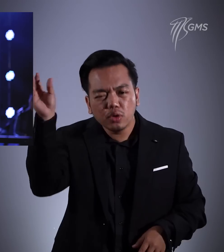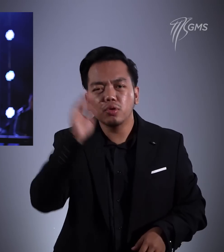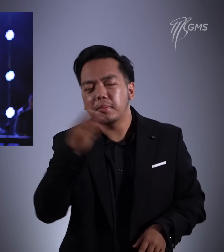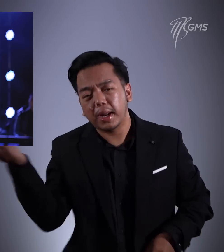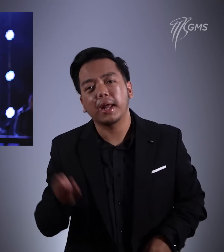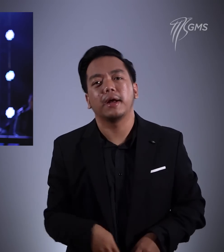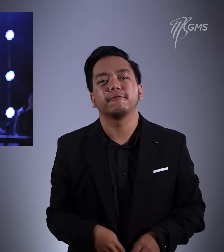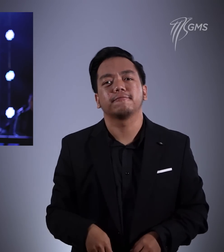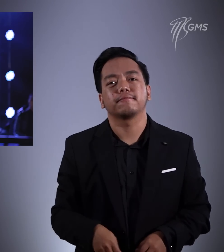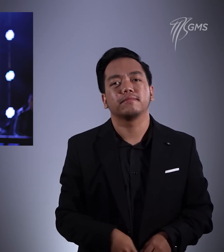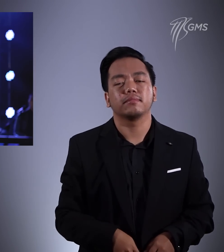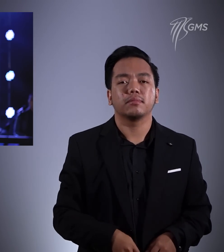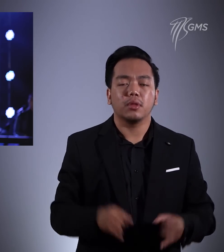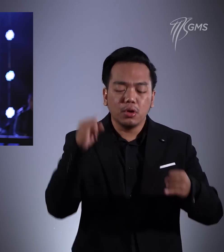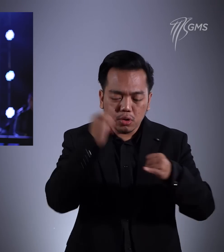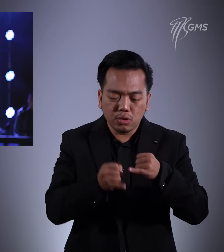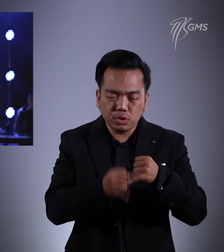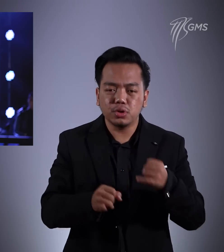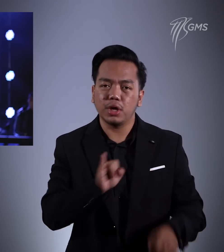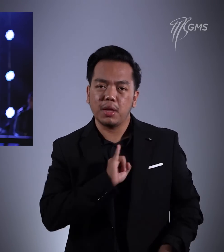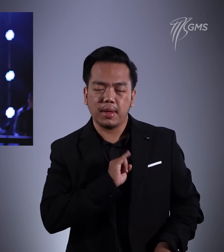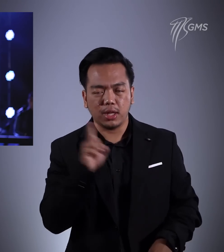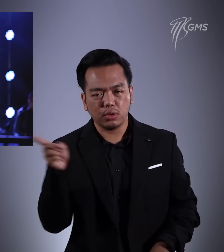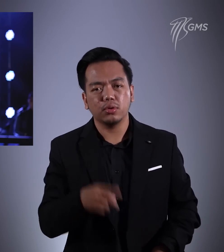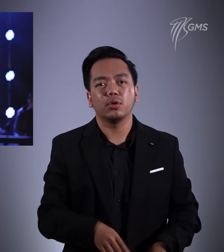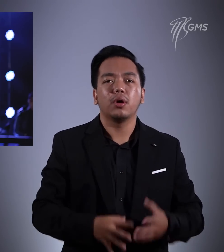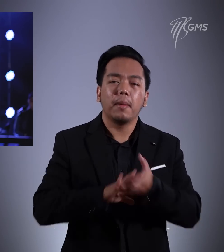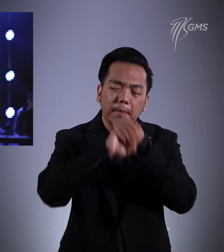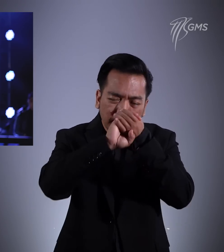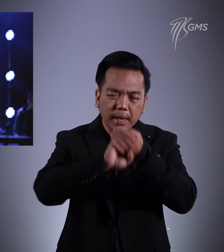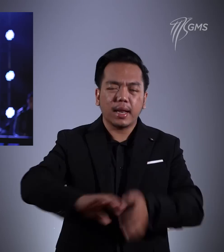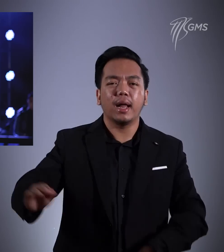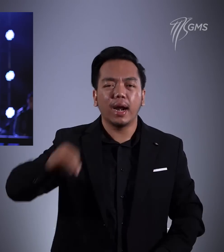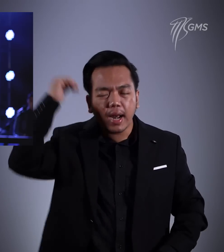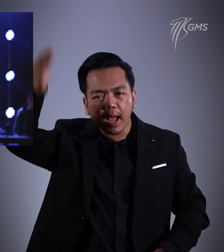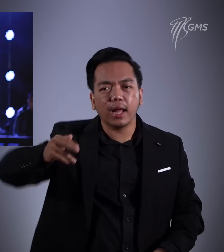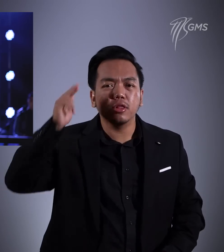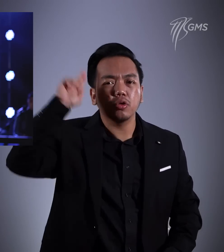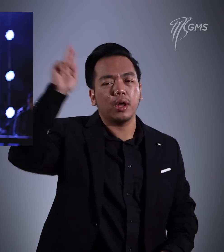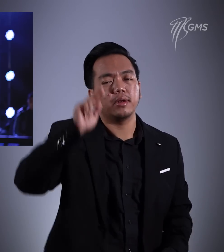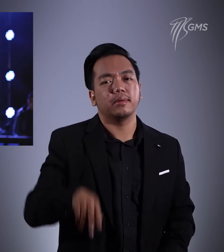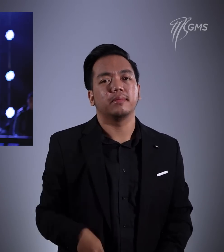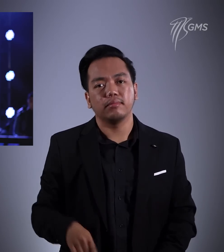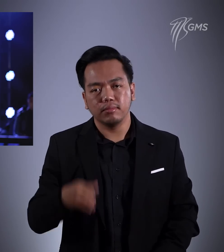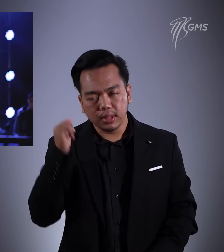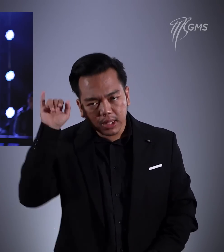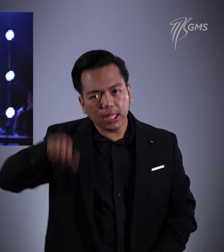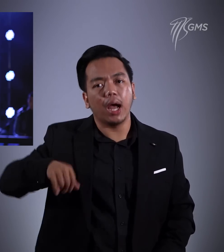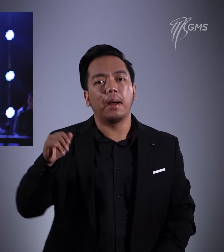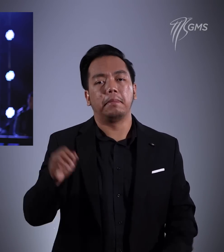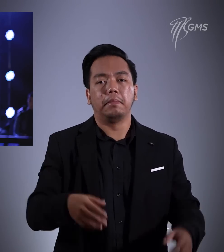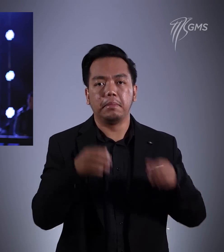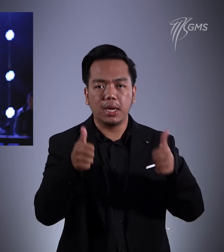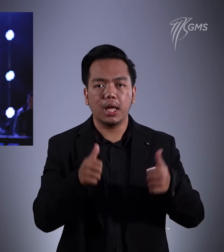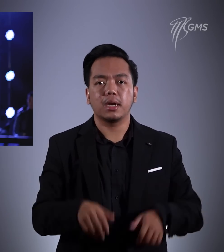Ujung daripada iman adalah pengenalan akan Tuhan. That's true. Betul itu. Tetapi tahu nggak bahwa iman kita itu